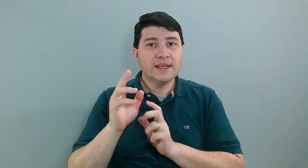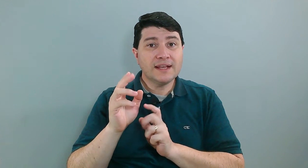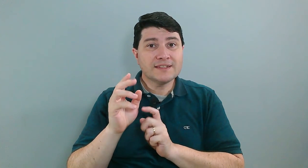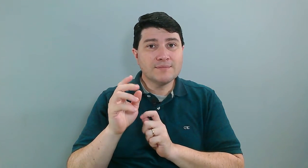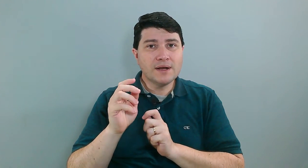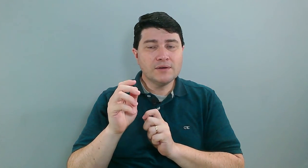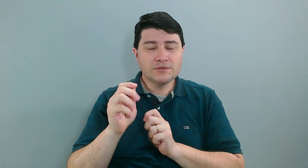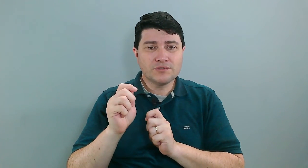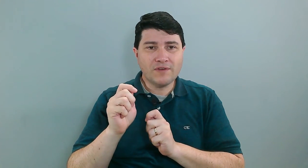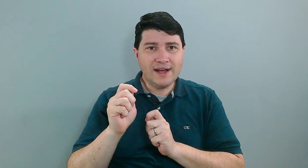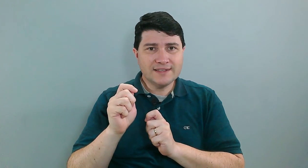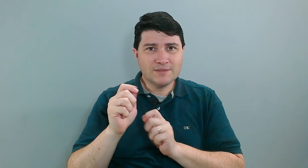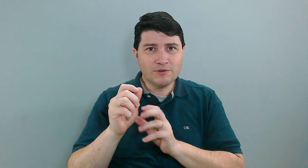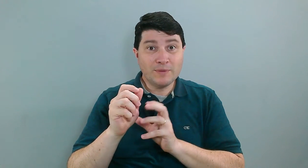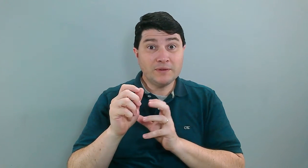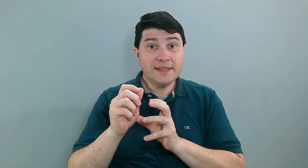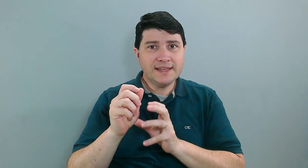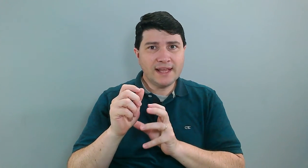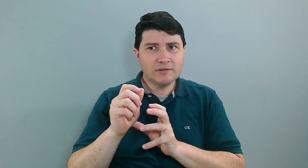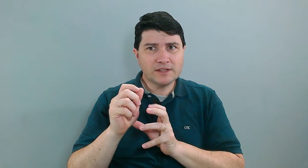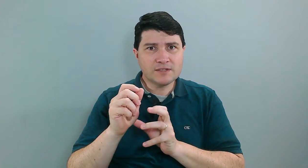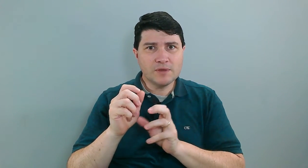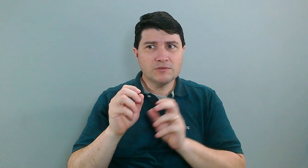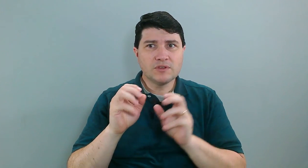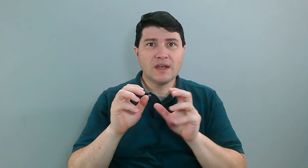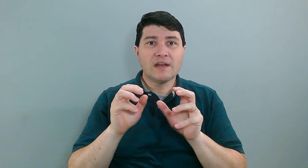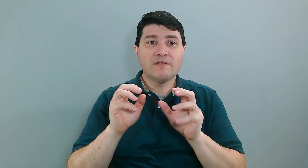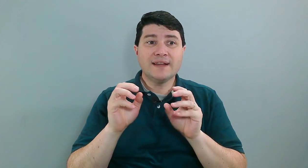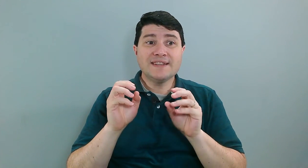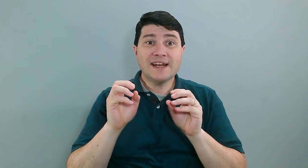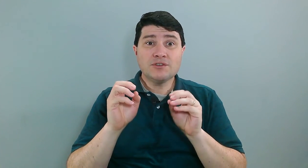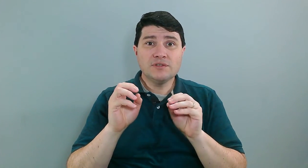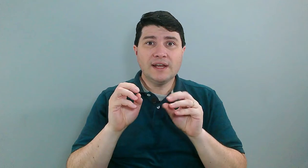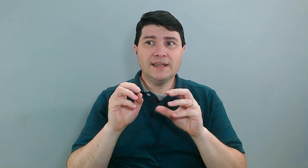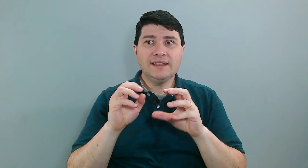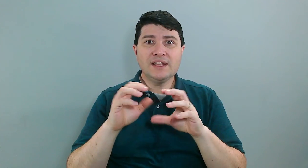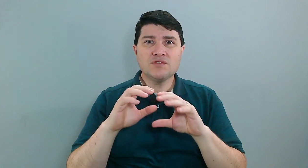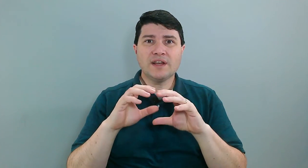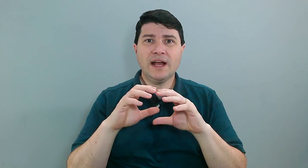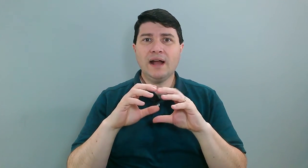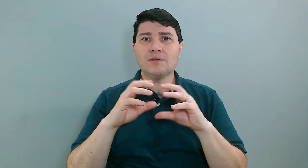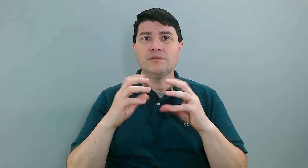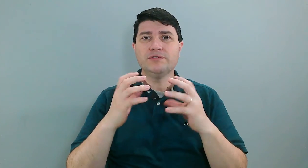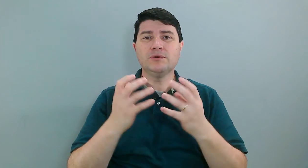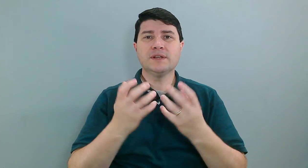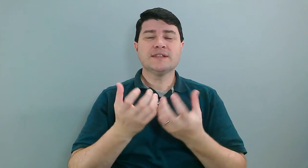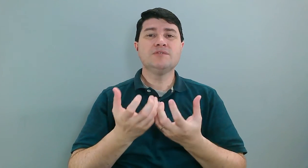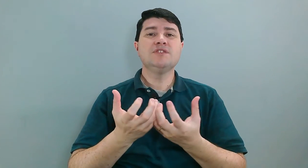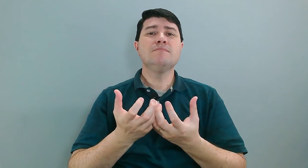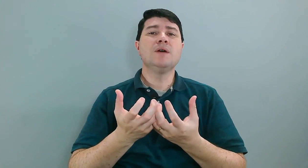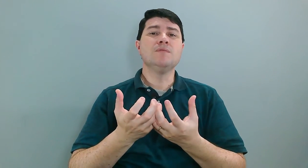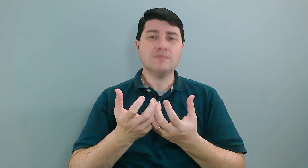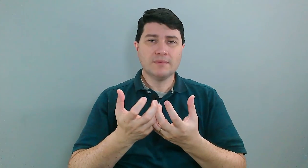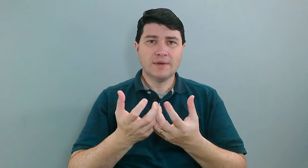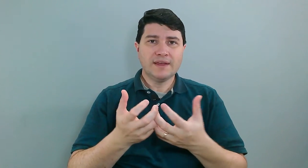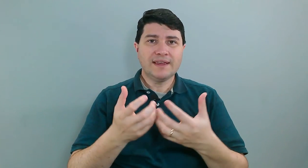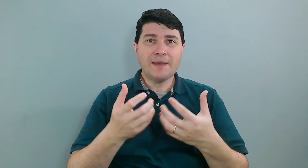as mãos fazem, o movimento interno das mãos, vai te ajudar a identificar a configuração de mão, que é